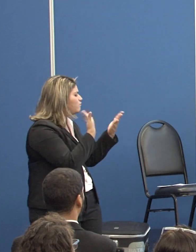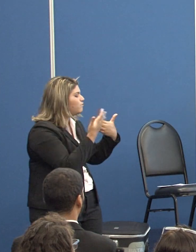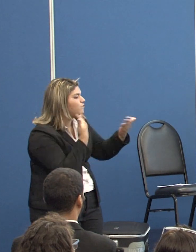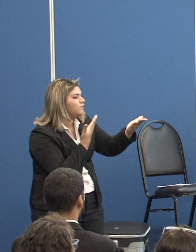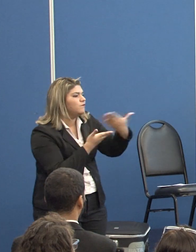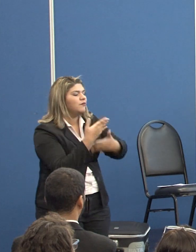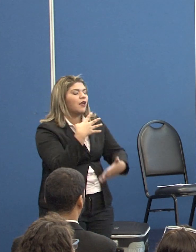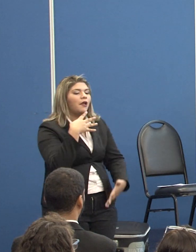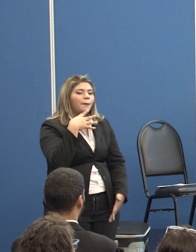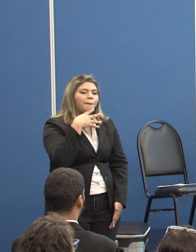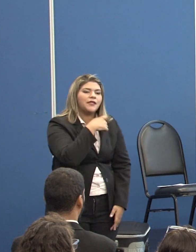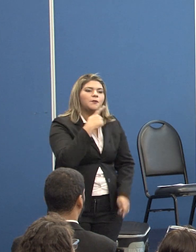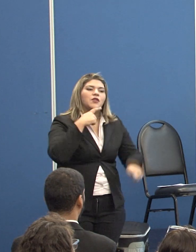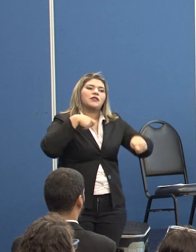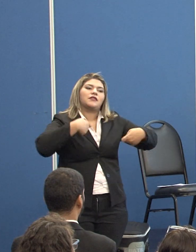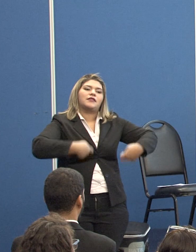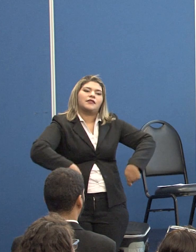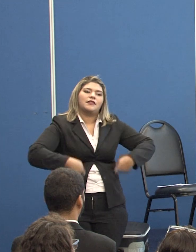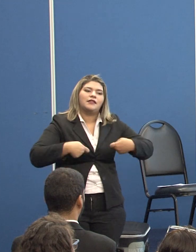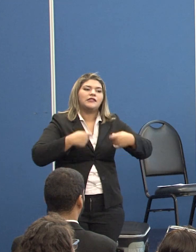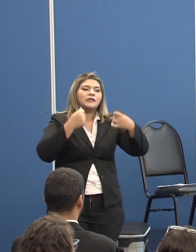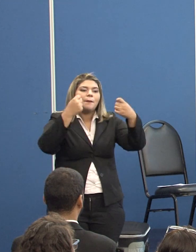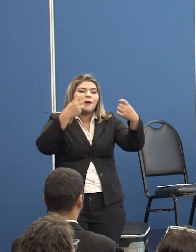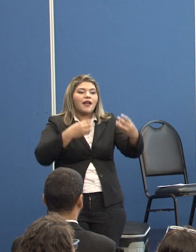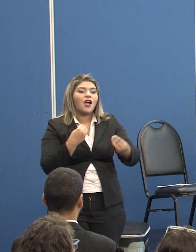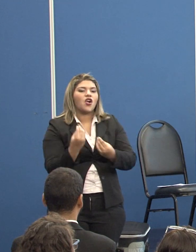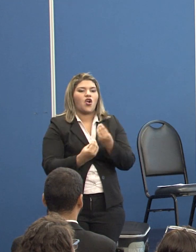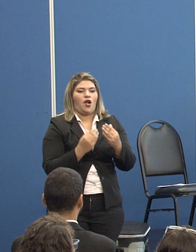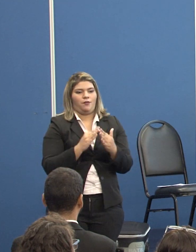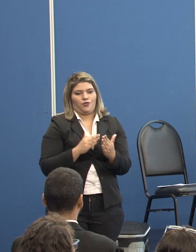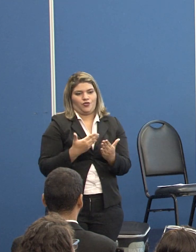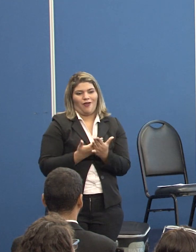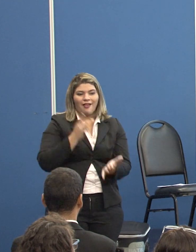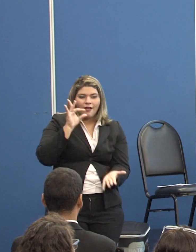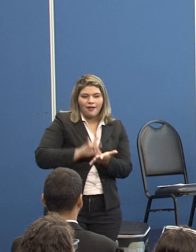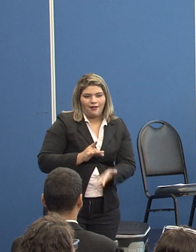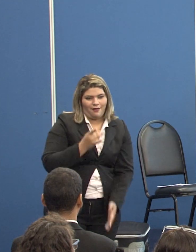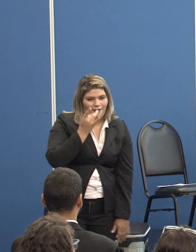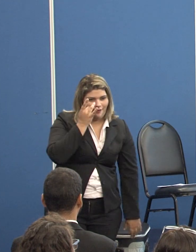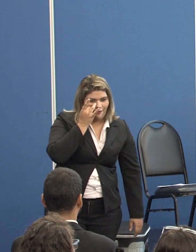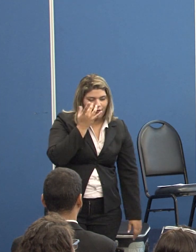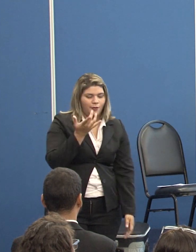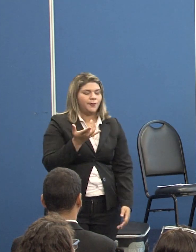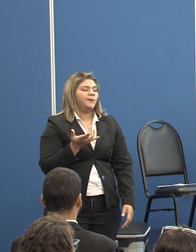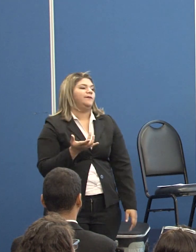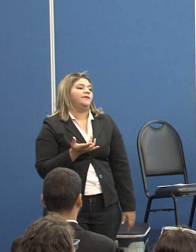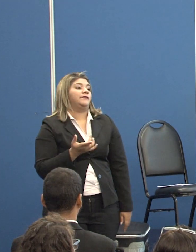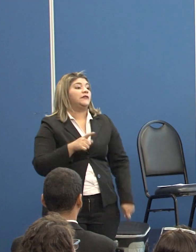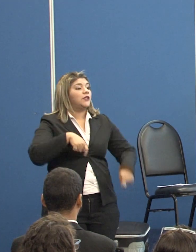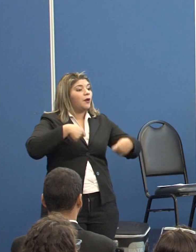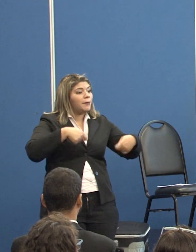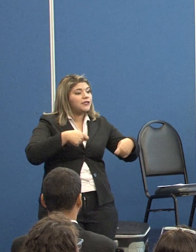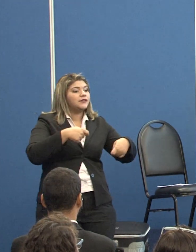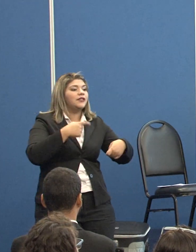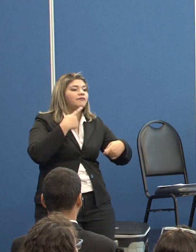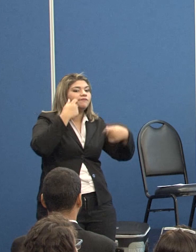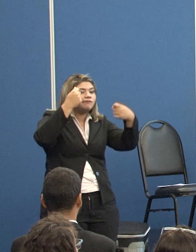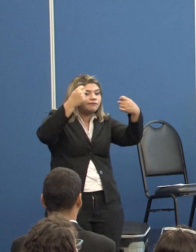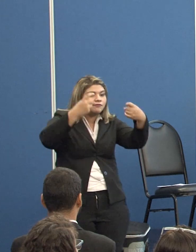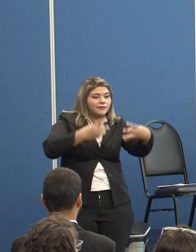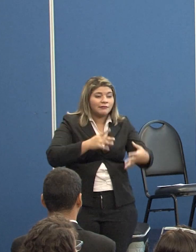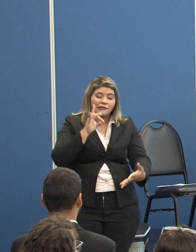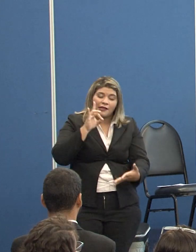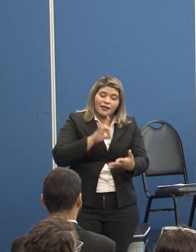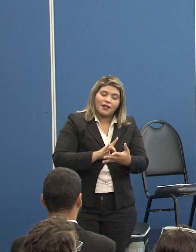a necessidade de falar com vocês do pé do chão na escola, então, por isso, a gente vai atender aqui a uma necessidade de falar